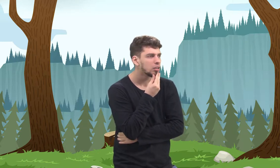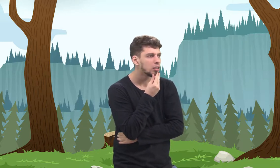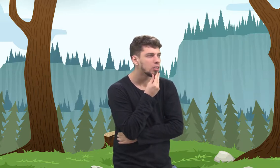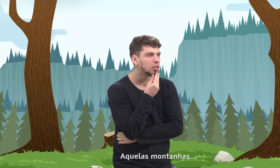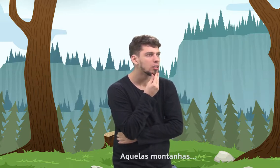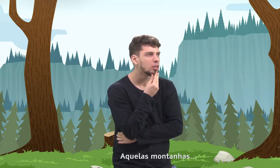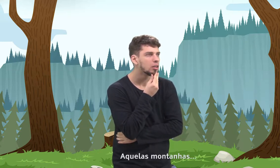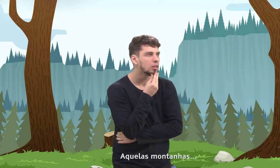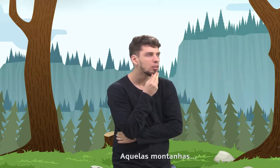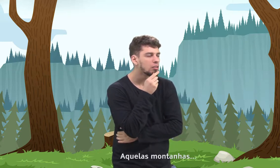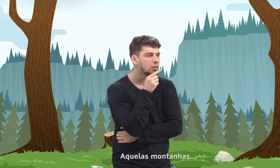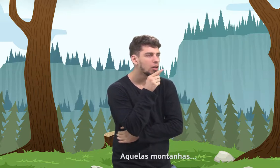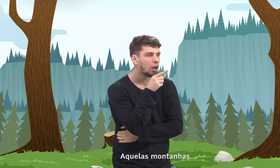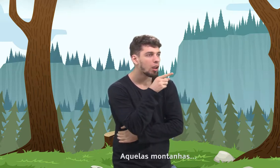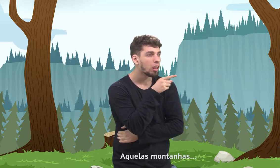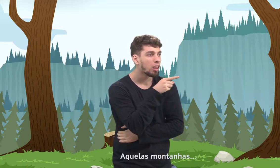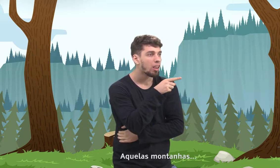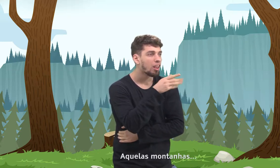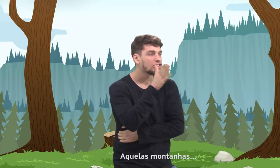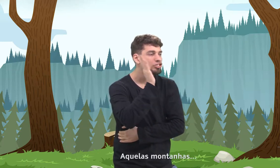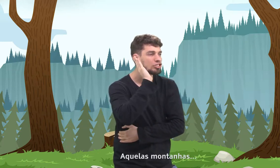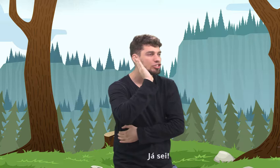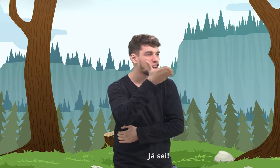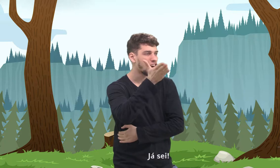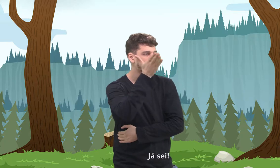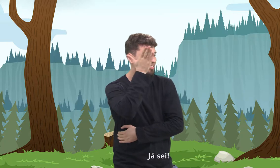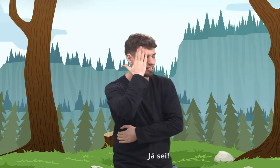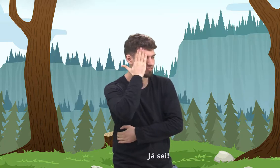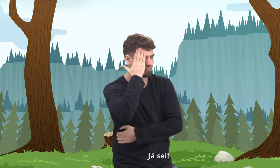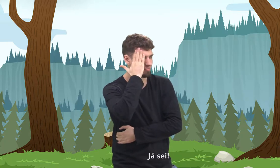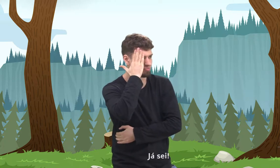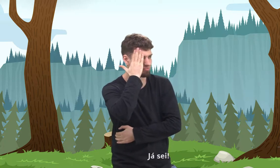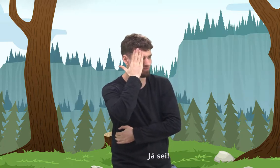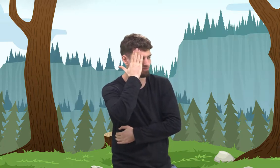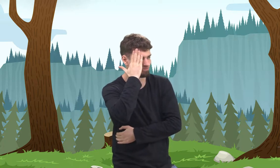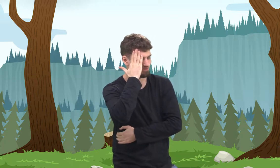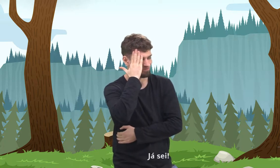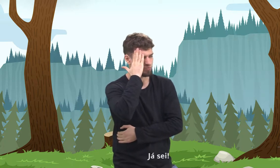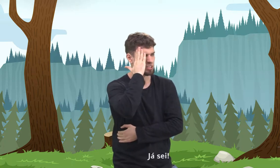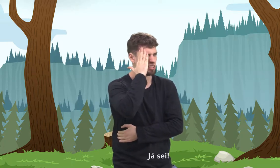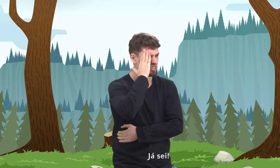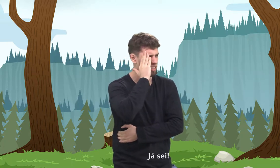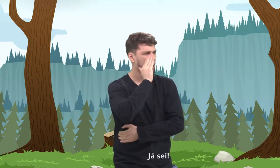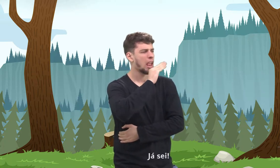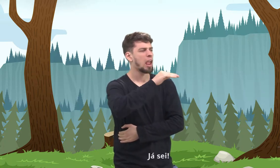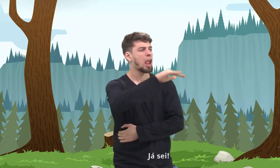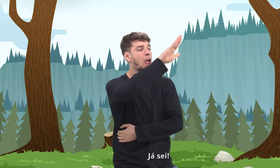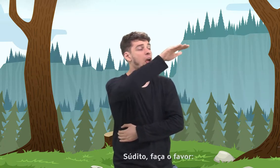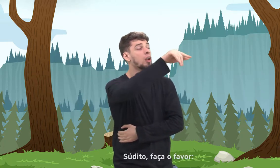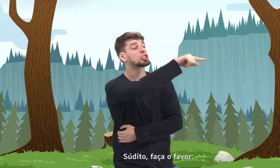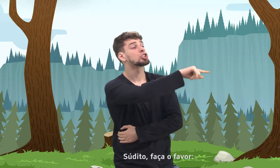aquelas montanhas já se já sim sim